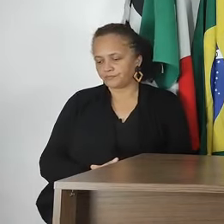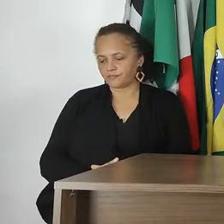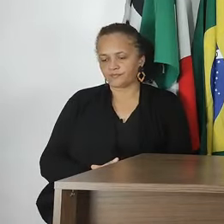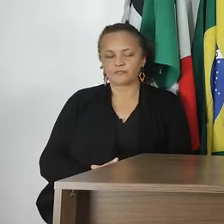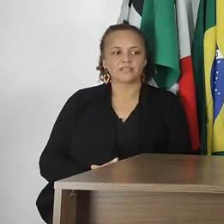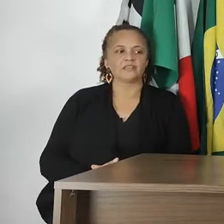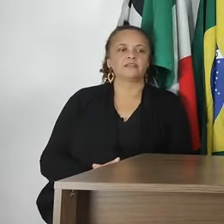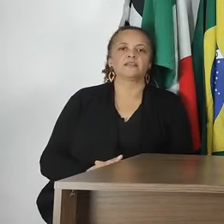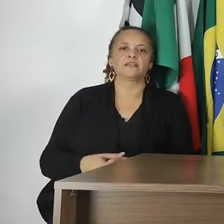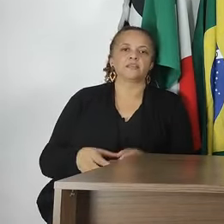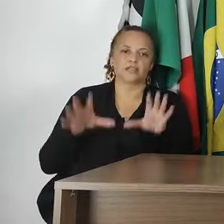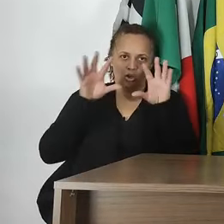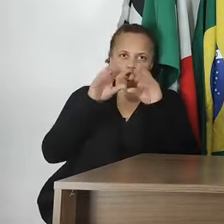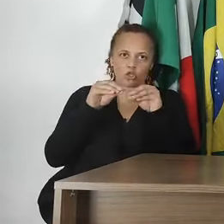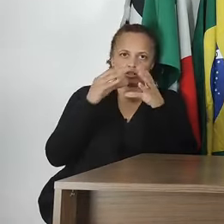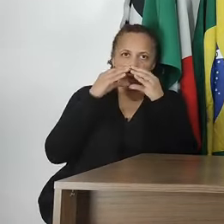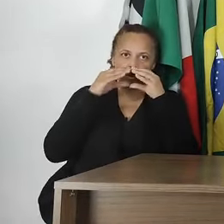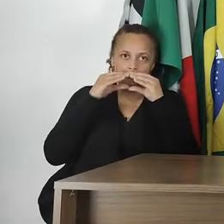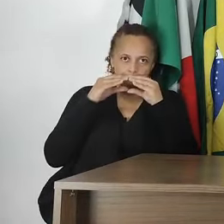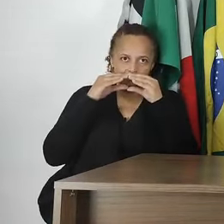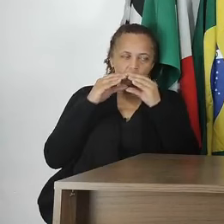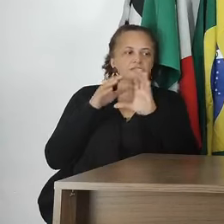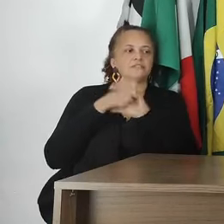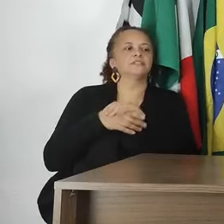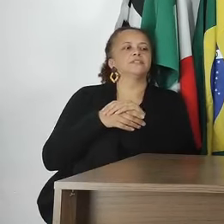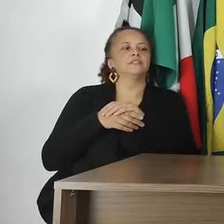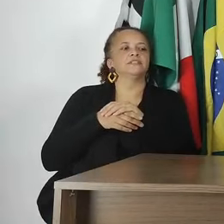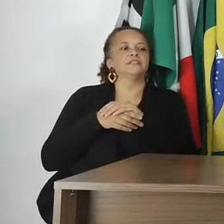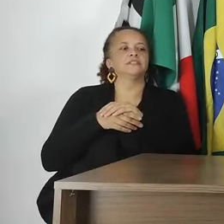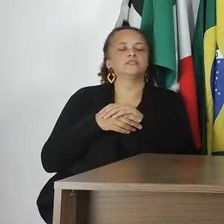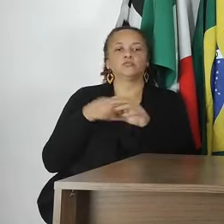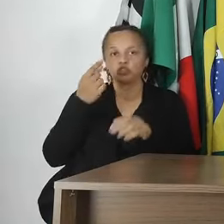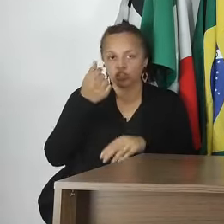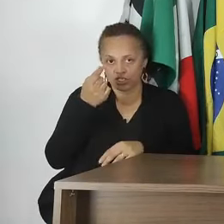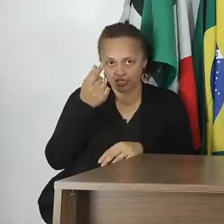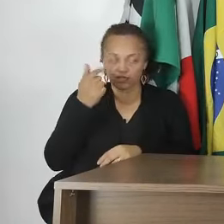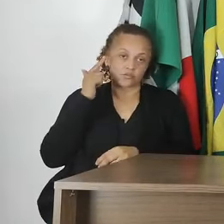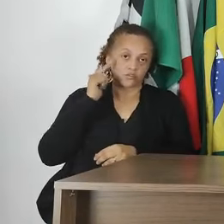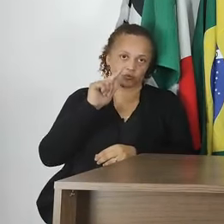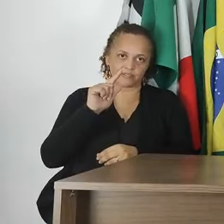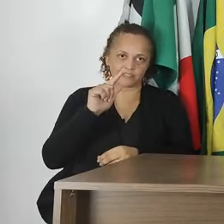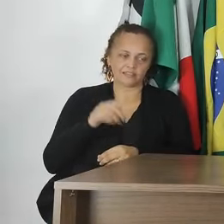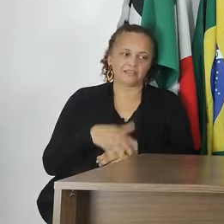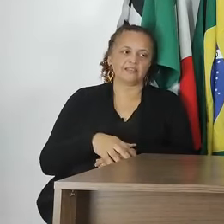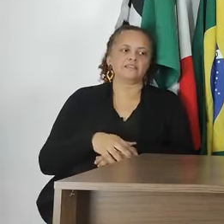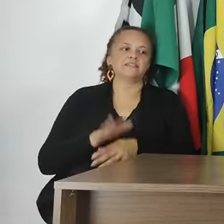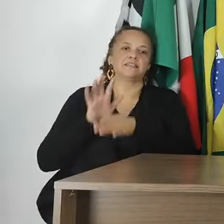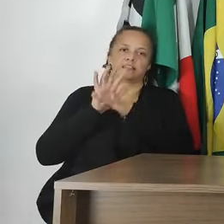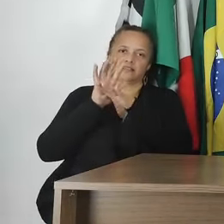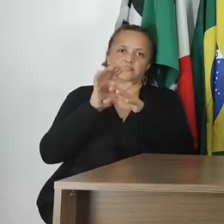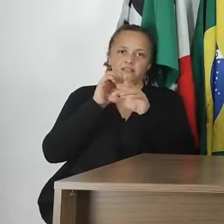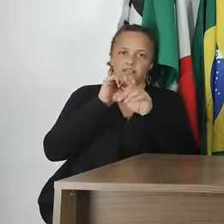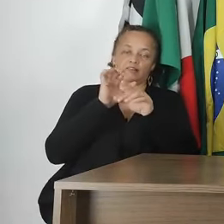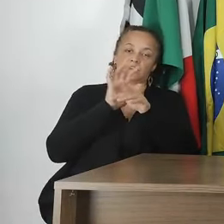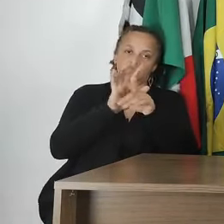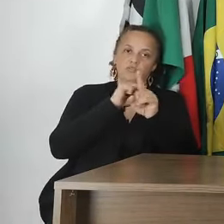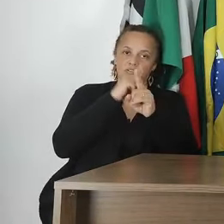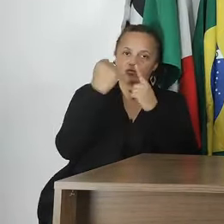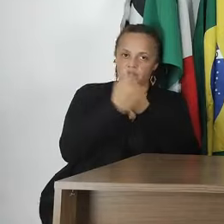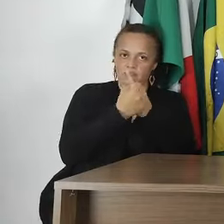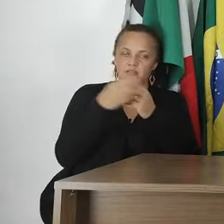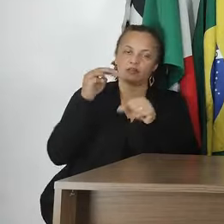noite de hambúrguer, os valores que serão arrecadados serão em prol da ação social, da